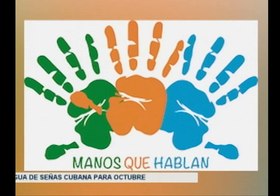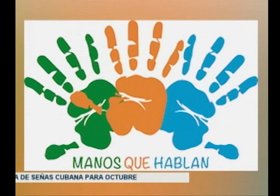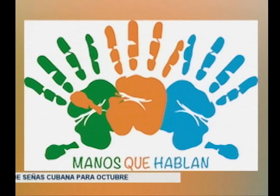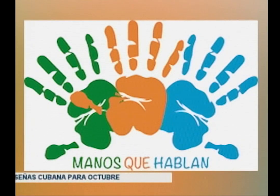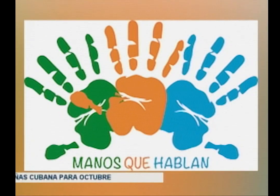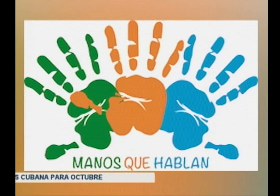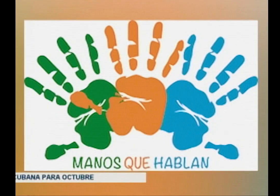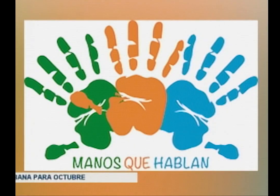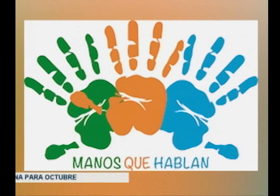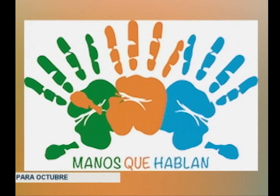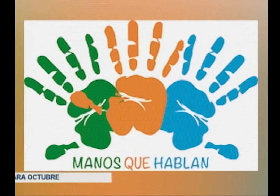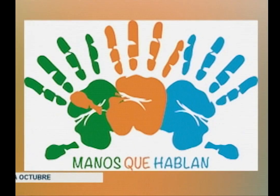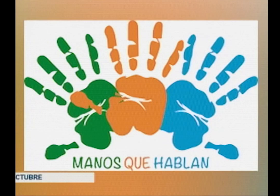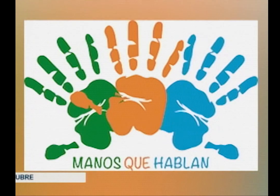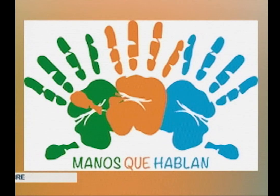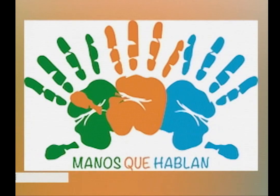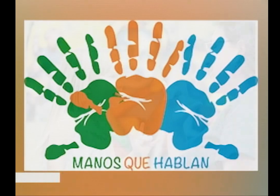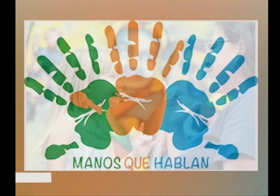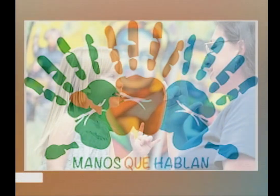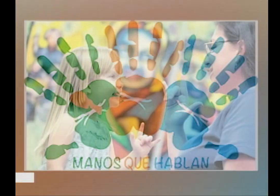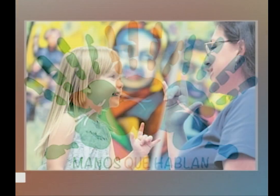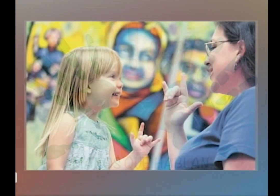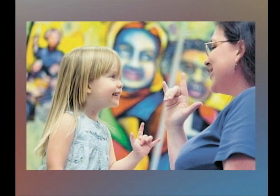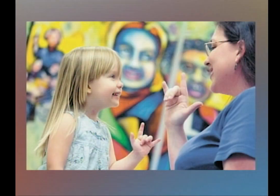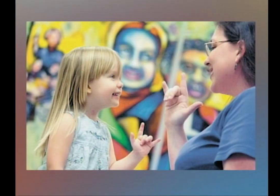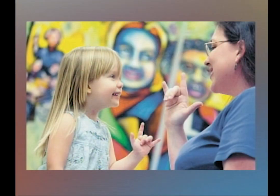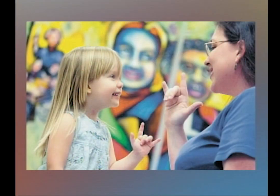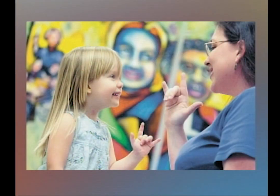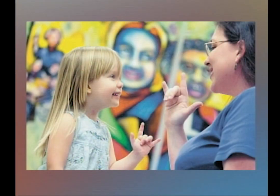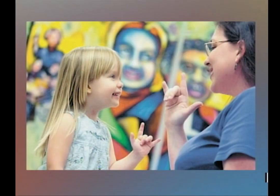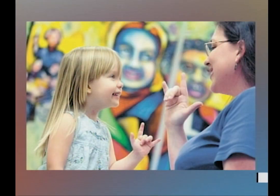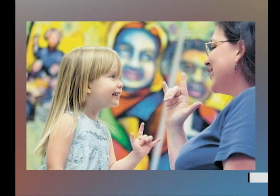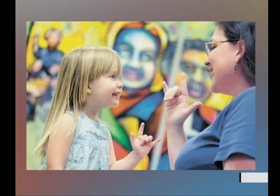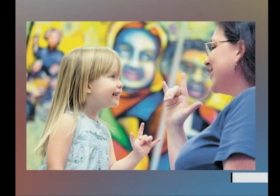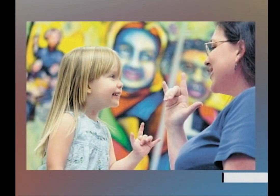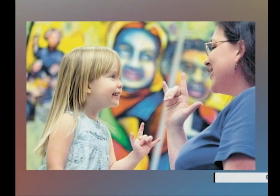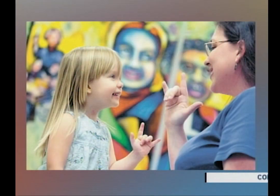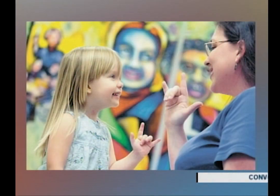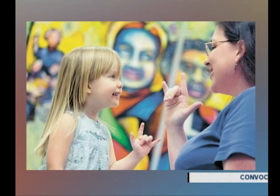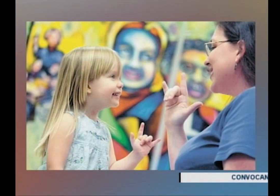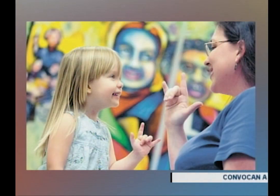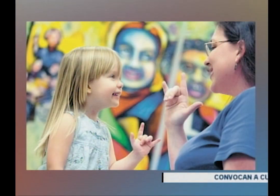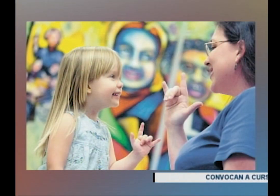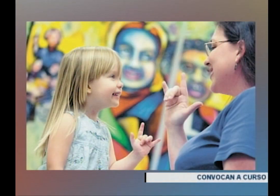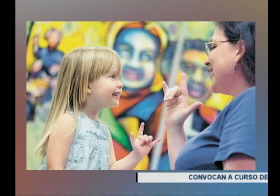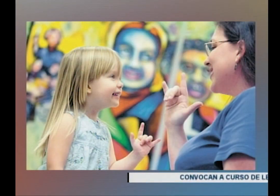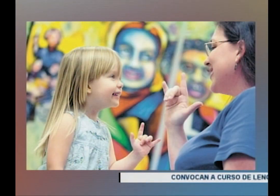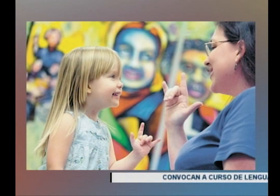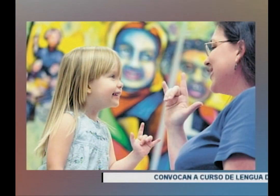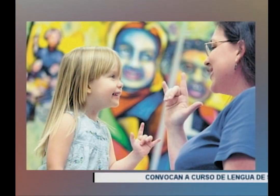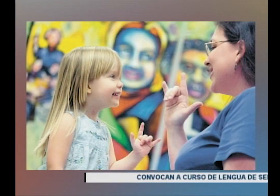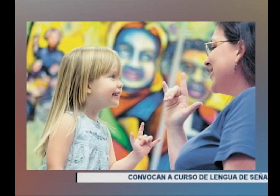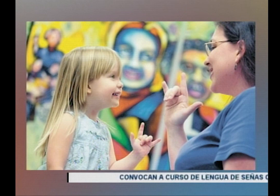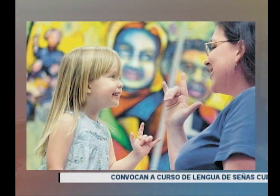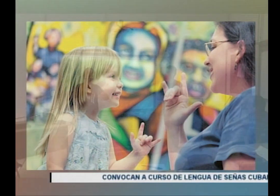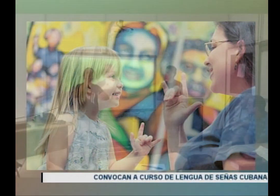integrarse al curso básico primer nivel que se impartirá a inicios de octubre en el Centro Nacional de Superación y Desarrollo de la Persona Sorda, CENSOR.